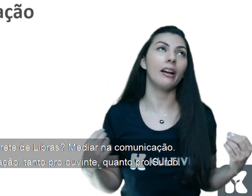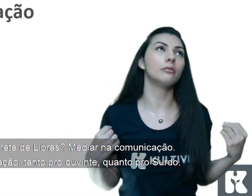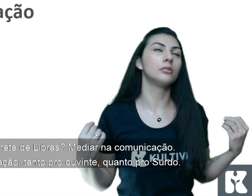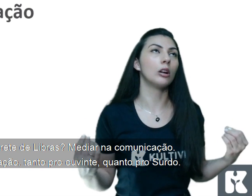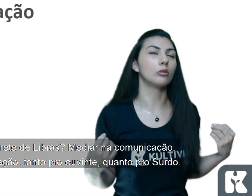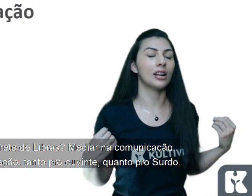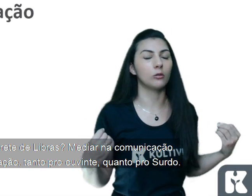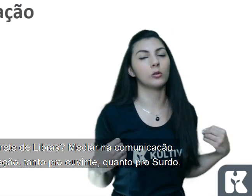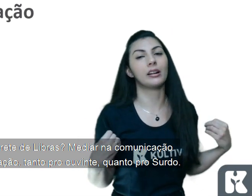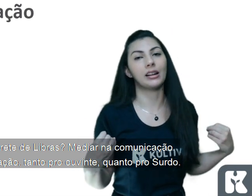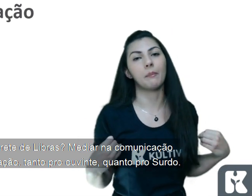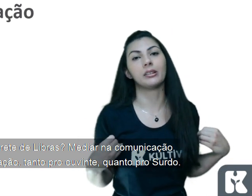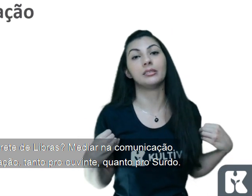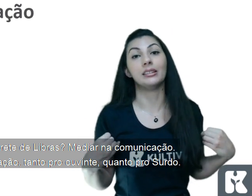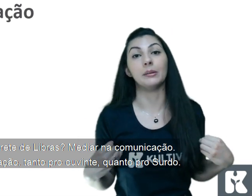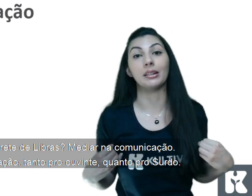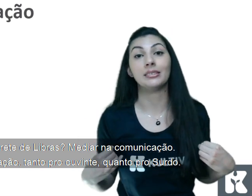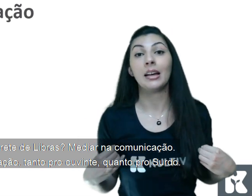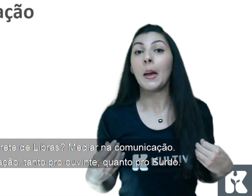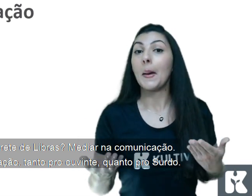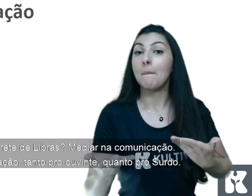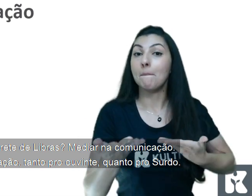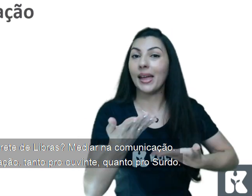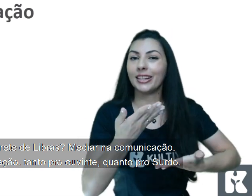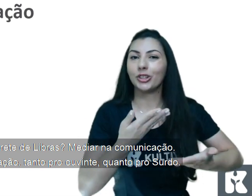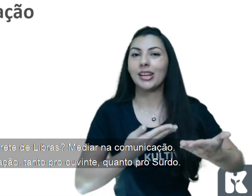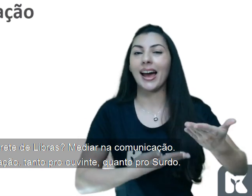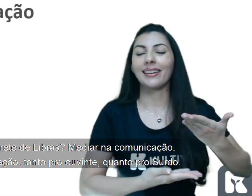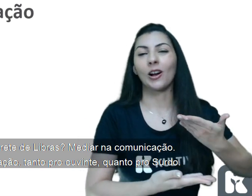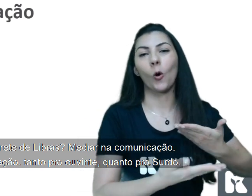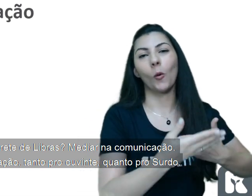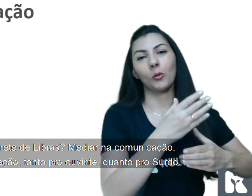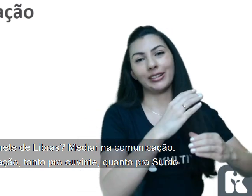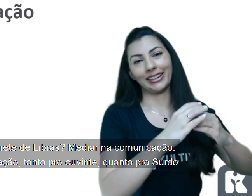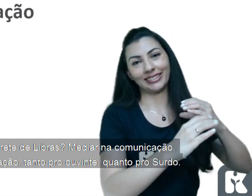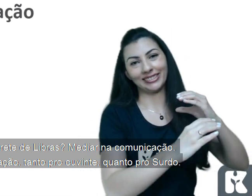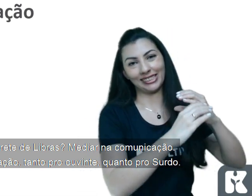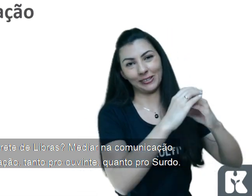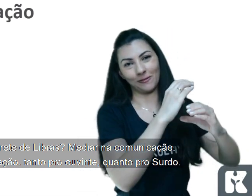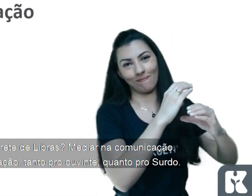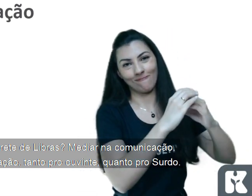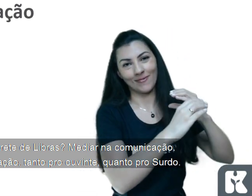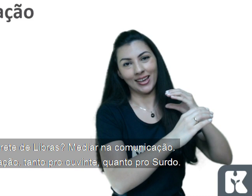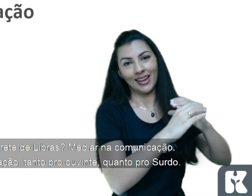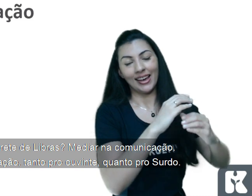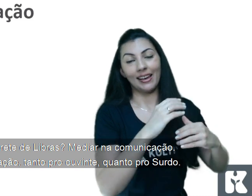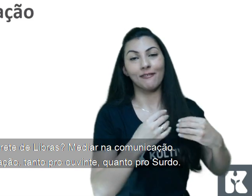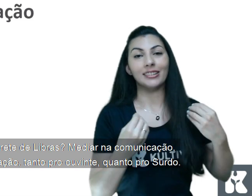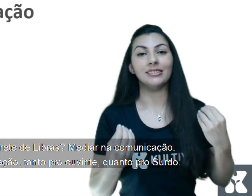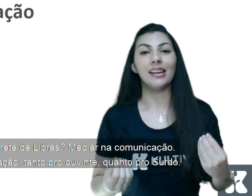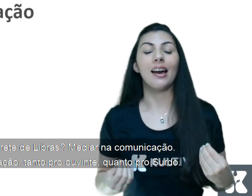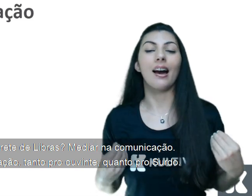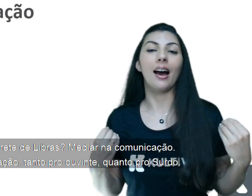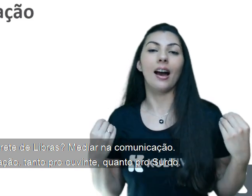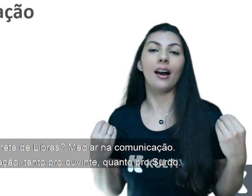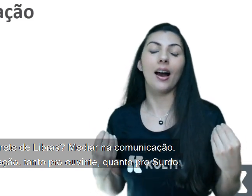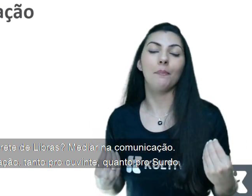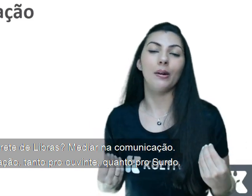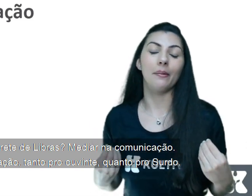Qual que é a função do tradutor e intérprete de Libras? Mediar na comunicação.